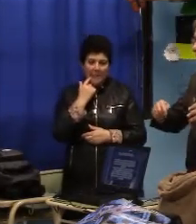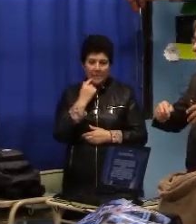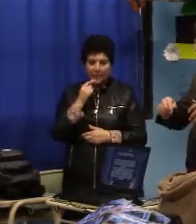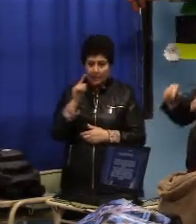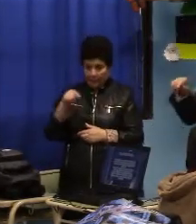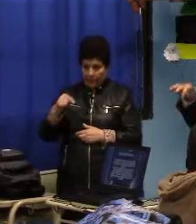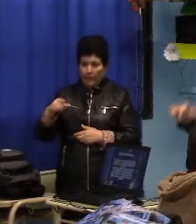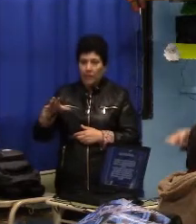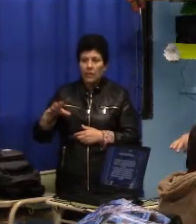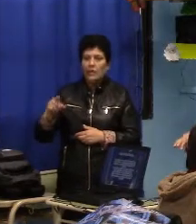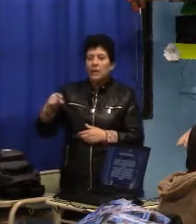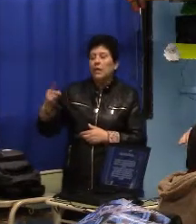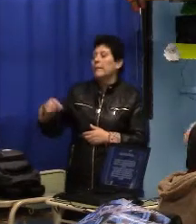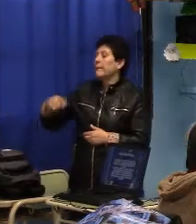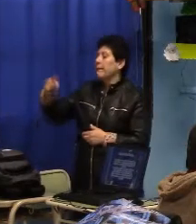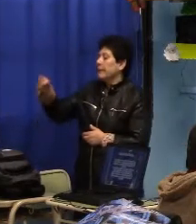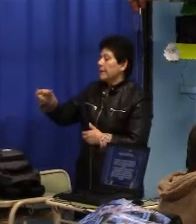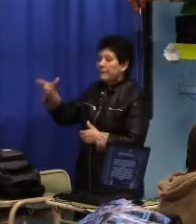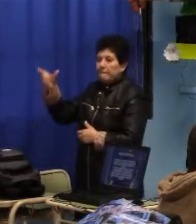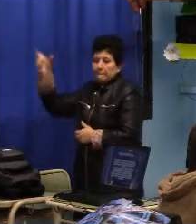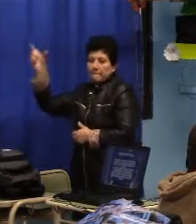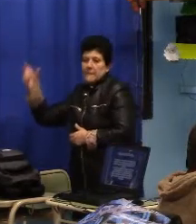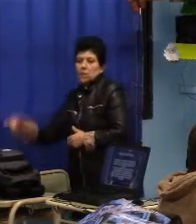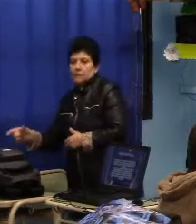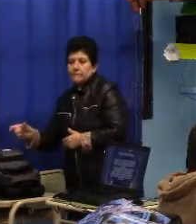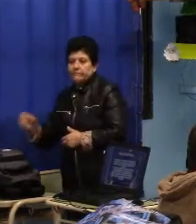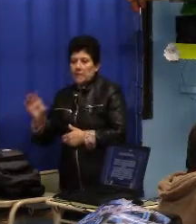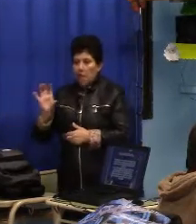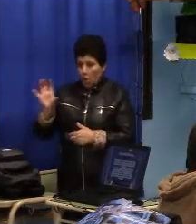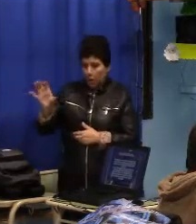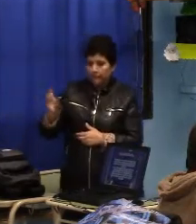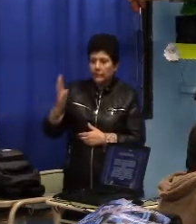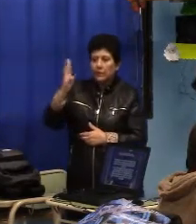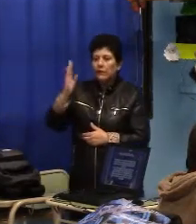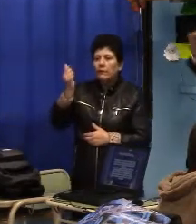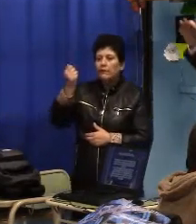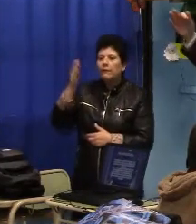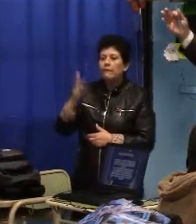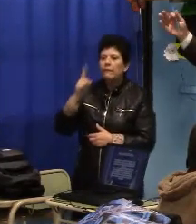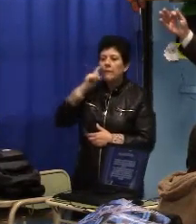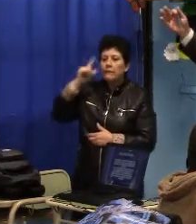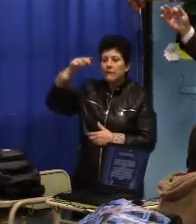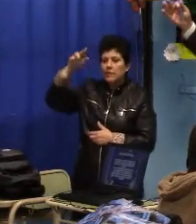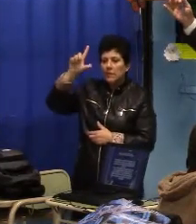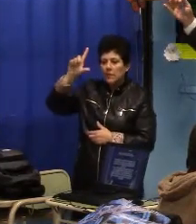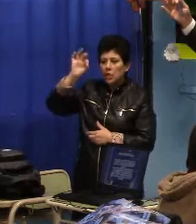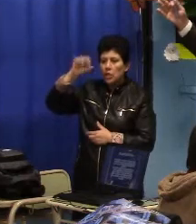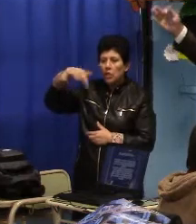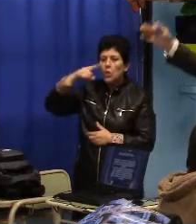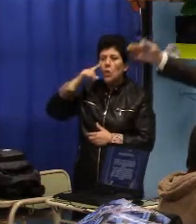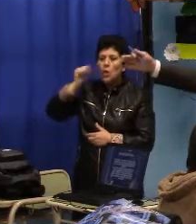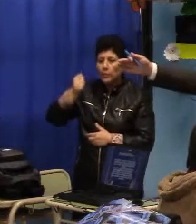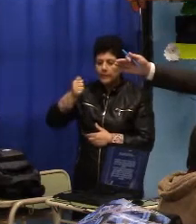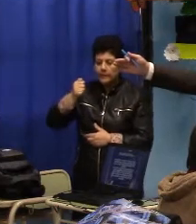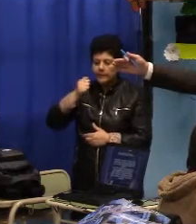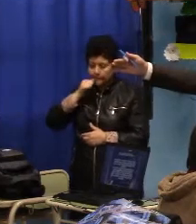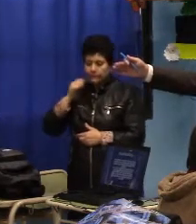Babilónicos vinieron y Ezequías, en vez de decirle, tenemos todo esto porque somos fieles a